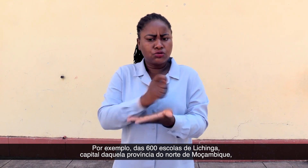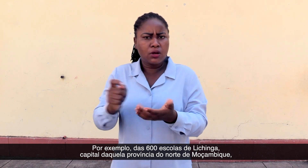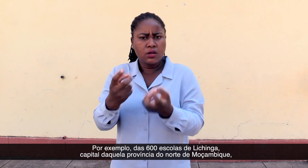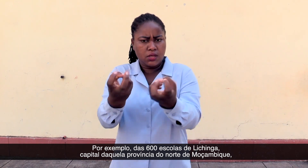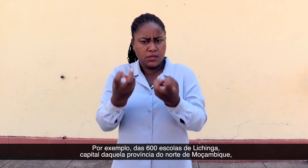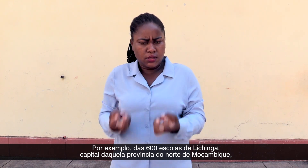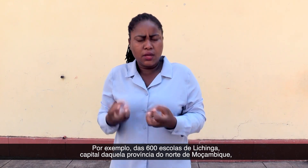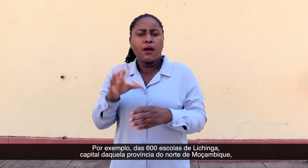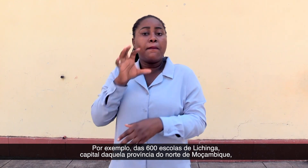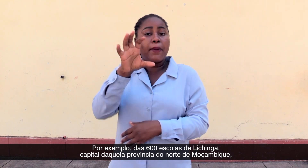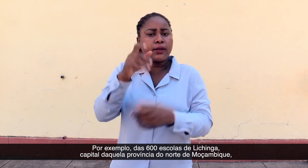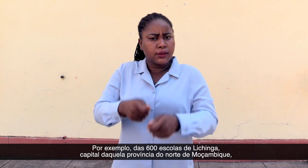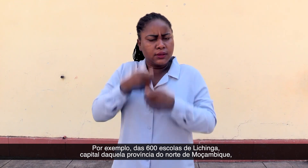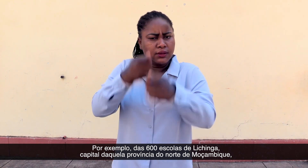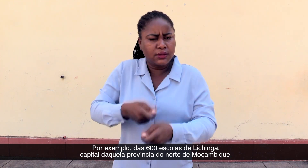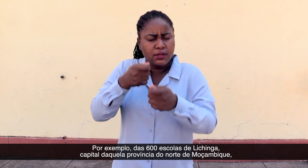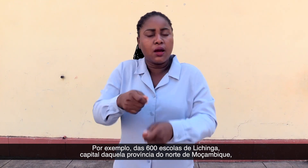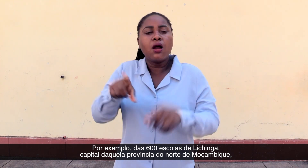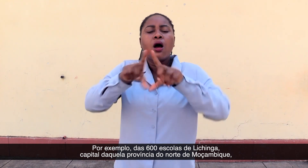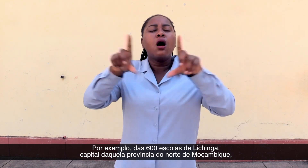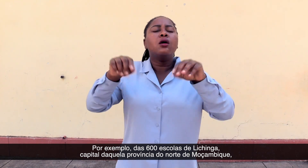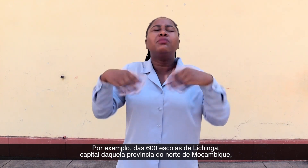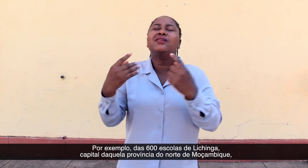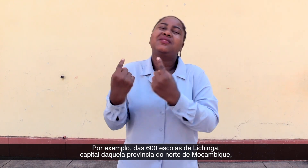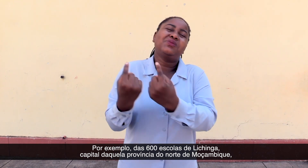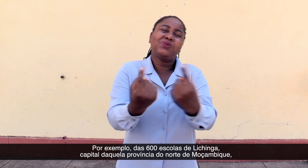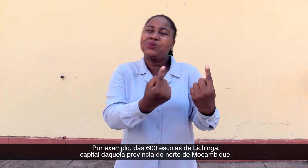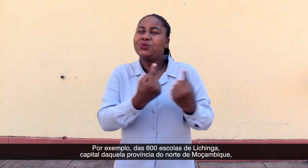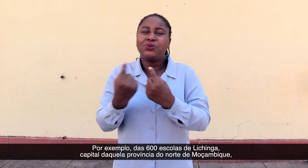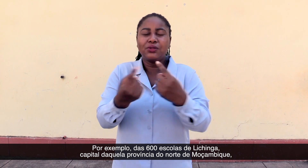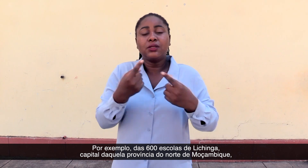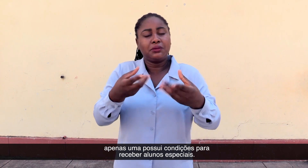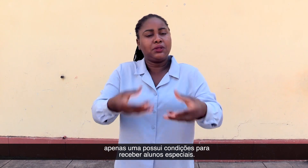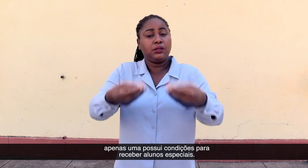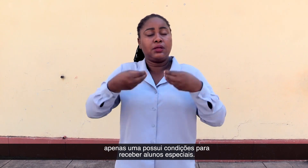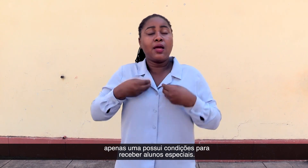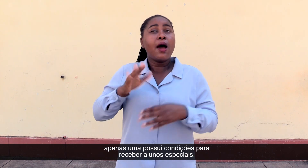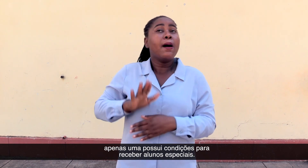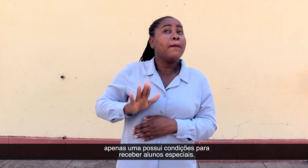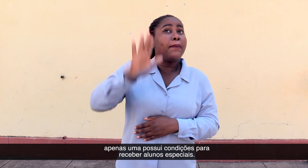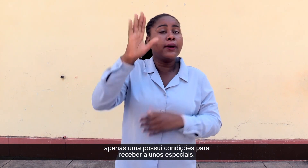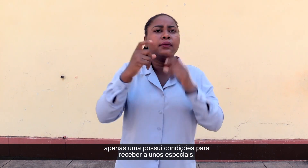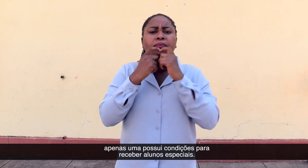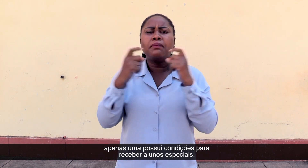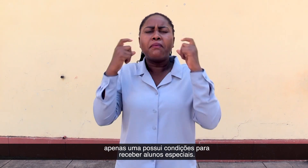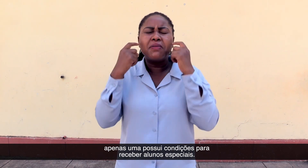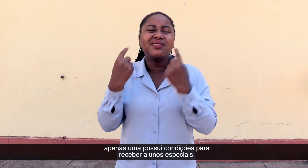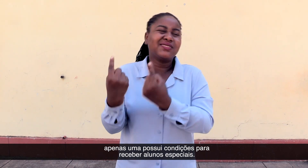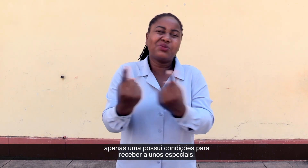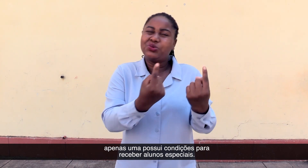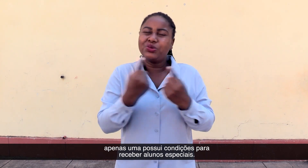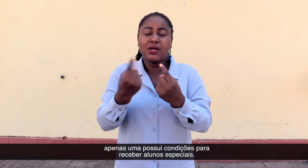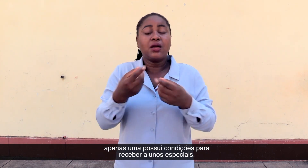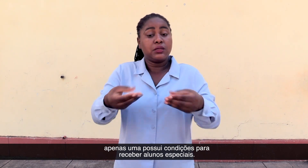exemplo, das 600 escolas de Lixinga, capital daquela província de norte de Moçambique, apenas uma possui condições